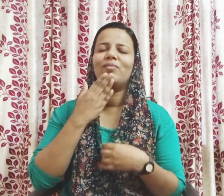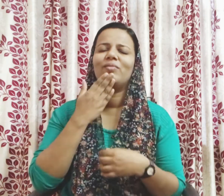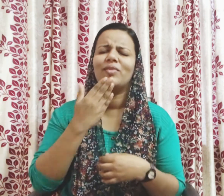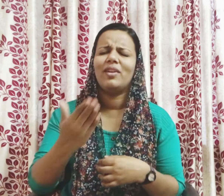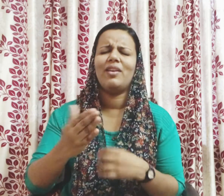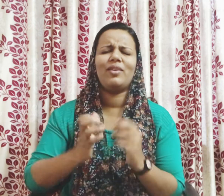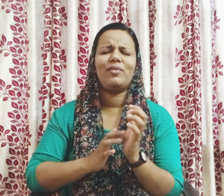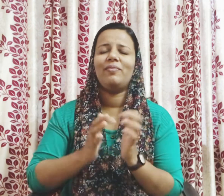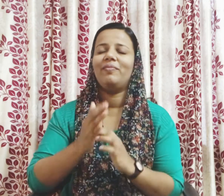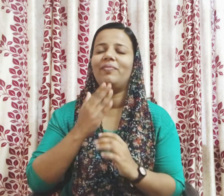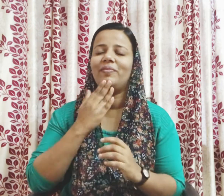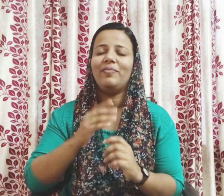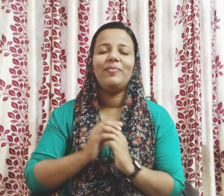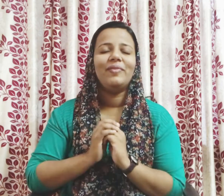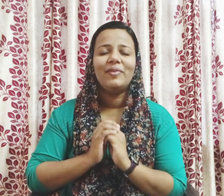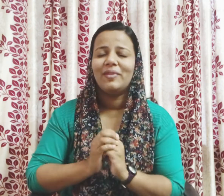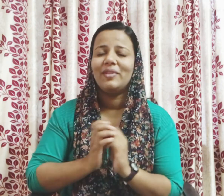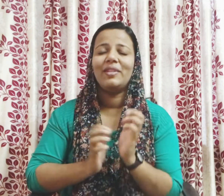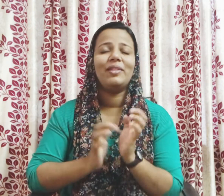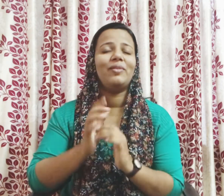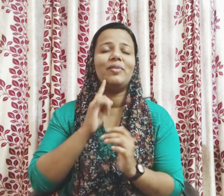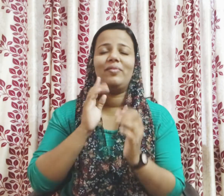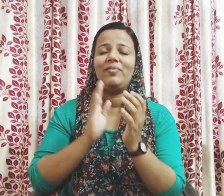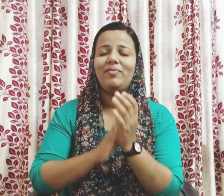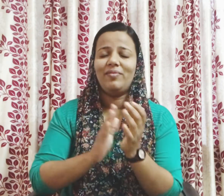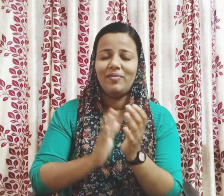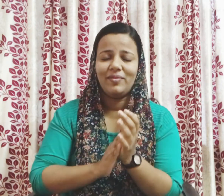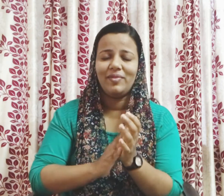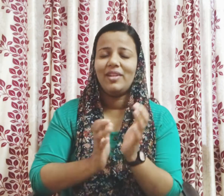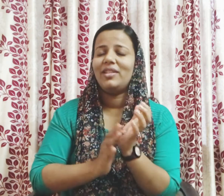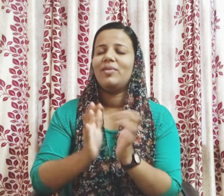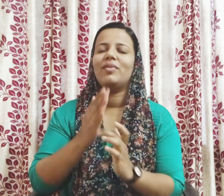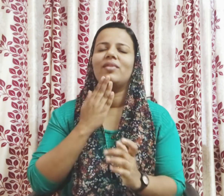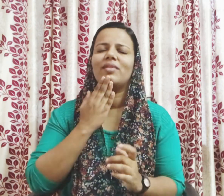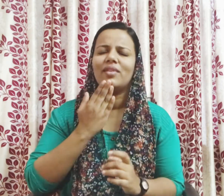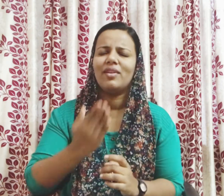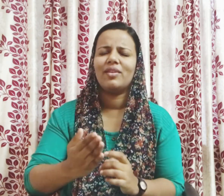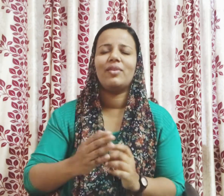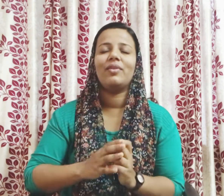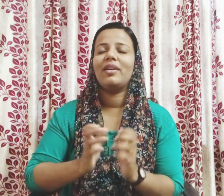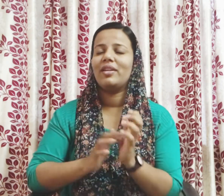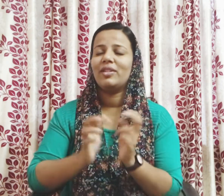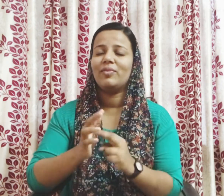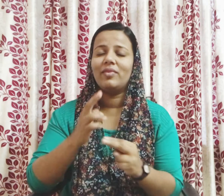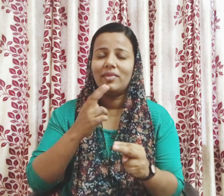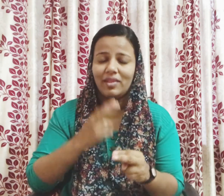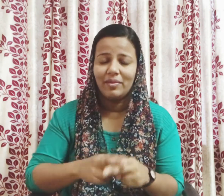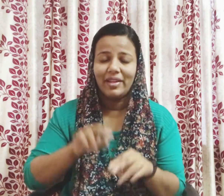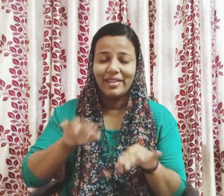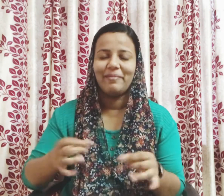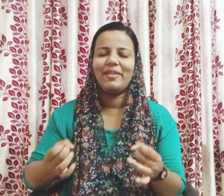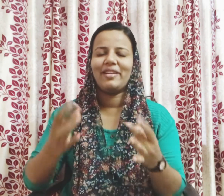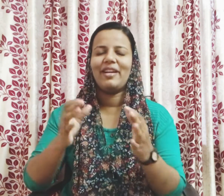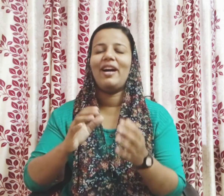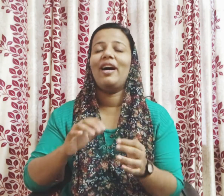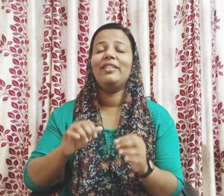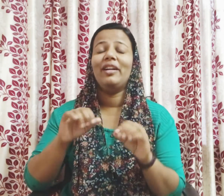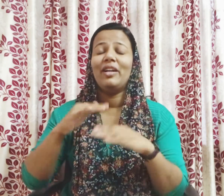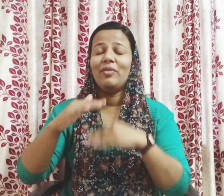നന്ദി പറയുന്നു. പിതാവേ, അങ്ങയെ ഞങ്ങൾ ആരാധിക്കുന്നു, അങ്ങനെ ഞങ്ങൾ സ്തുതിക്കുന്നു, അങ്ങേക്ക് ഞങ്ങൾ നന്ദി പറയുന്നു. അങ്ങയുടെ നാമത്തെ ഈ പ്രഭാതത്തിൽ ഞങ്ങൾ ഉയർത്തുന്നു. അങ്ങയുടെ